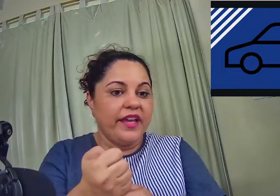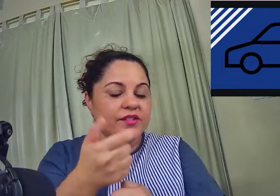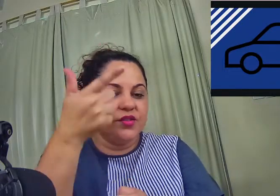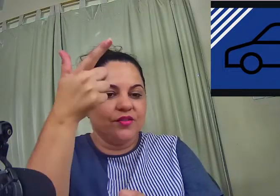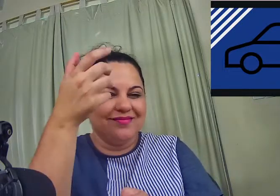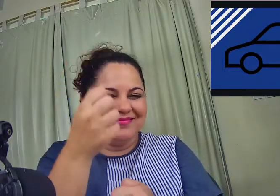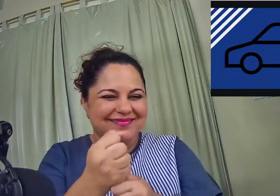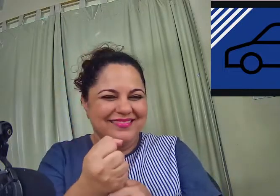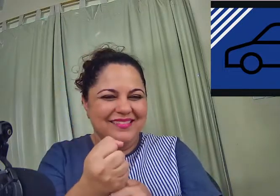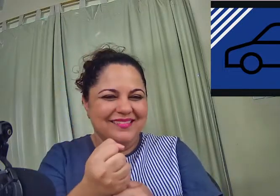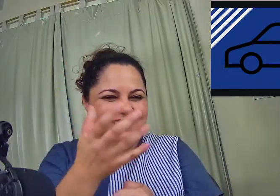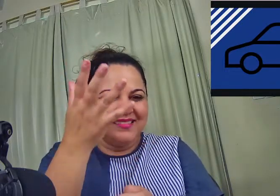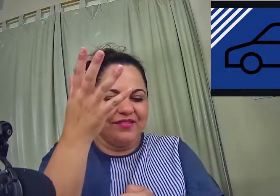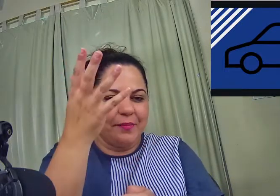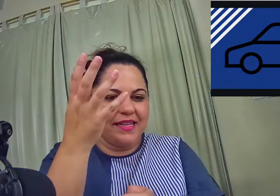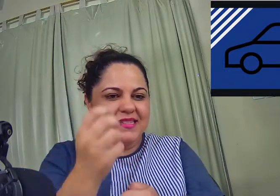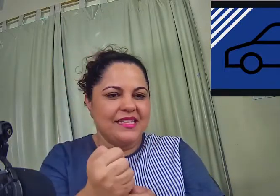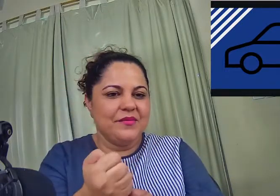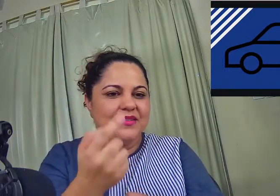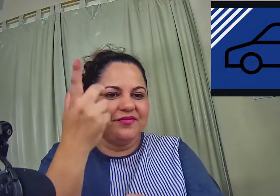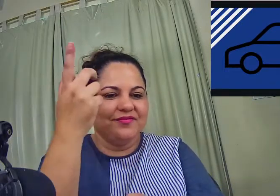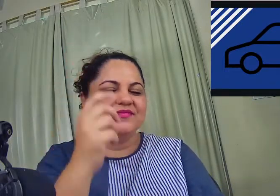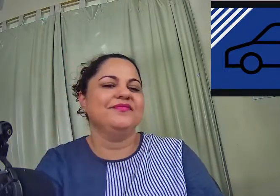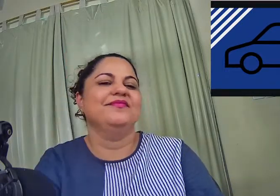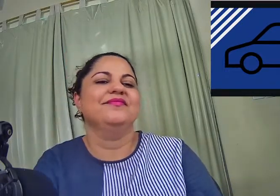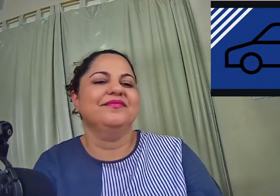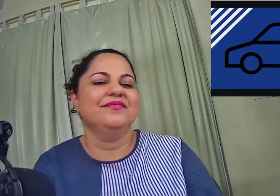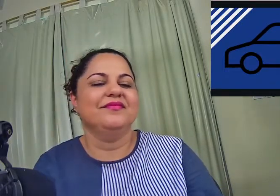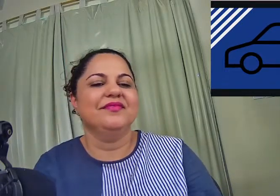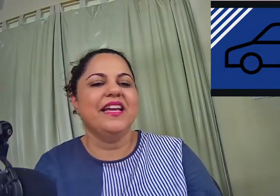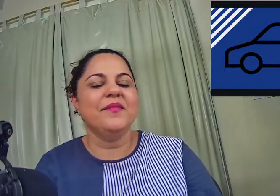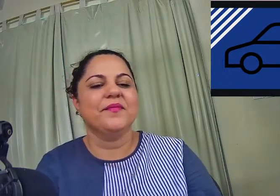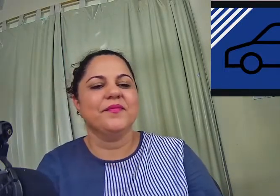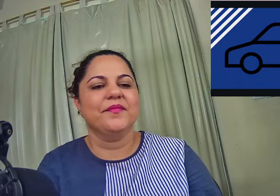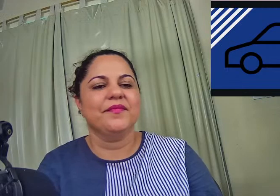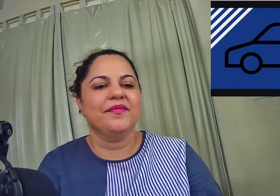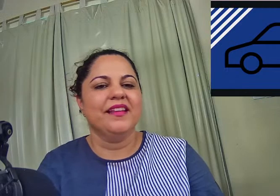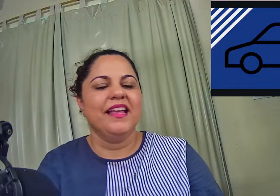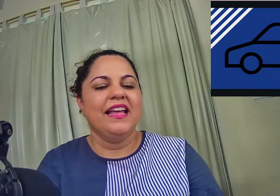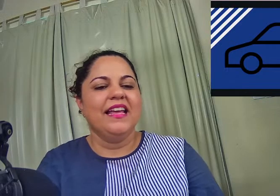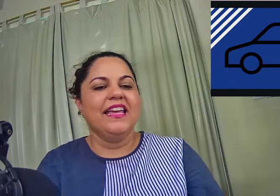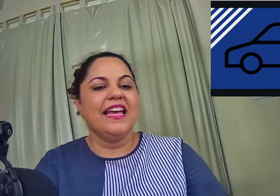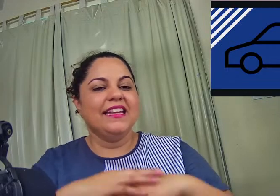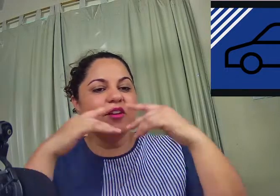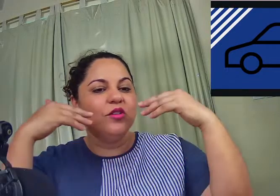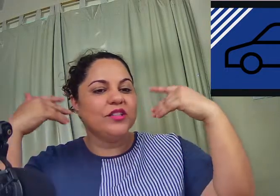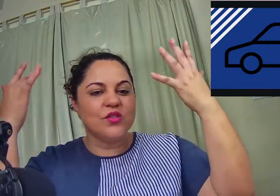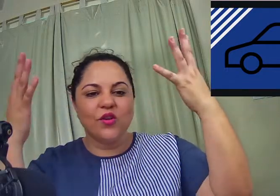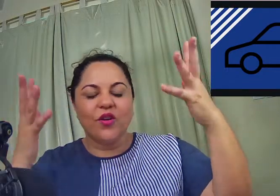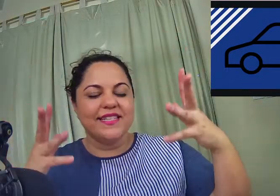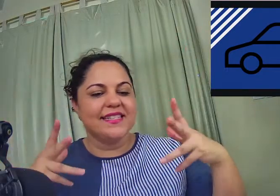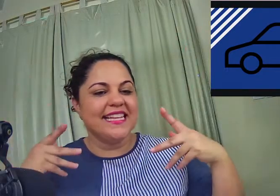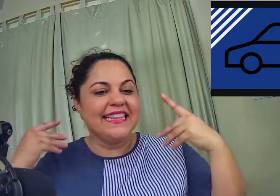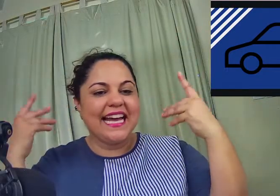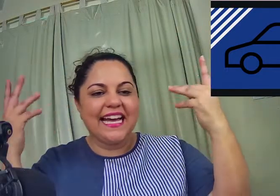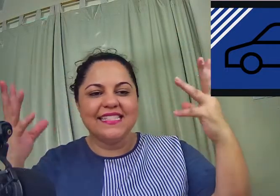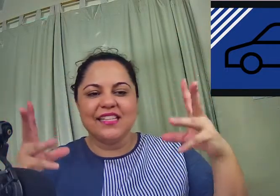artifício, vai para cima, né? E aí tem outras coisas, detalhes que você